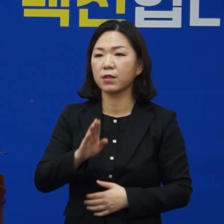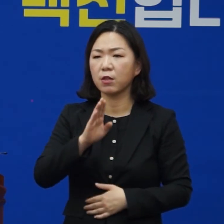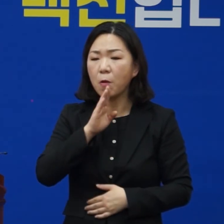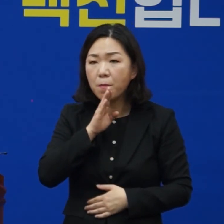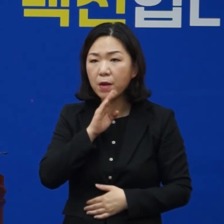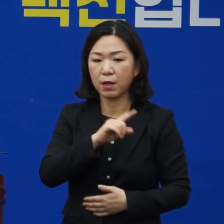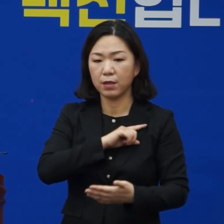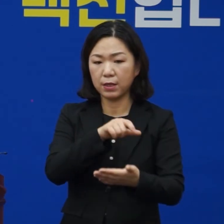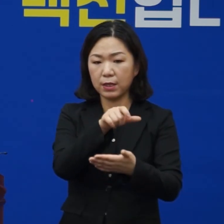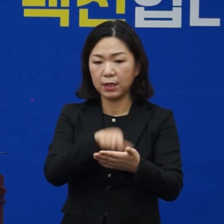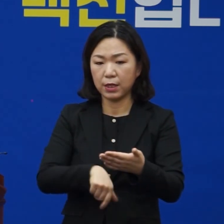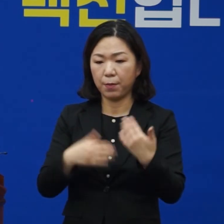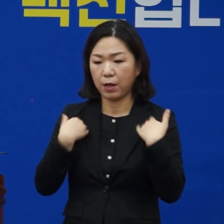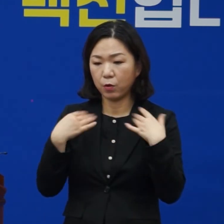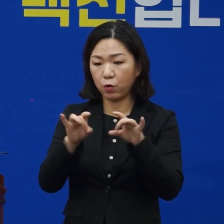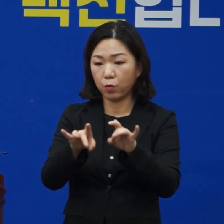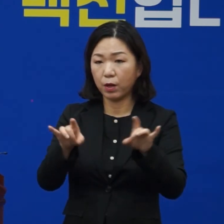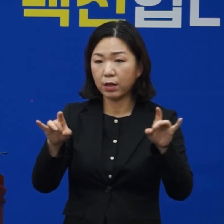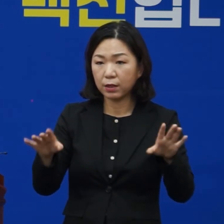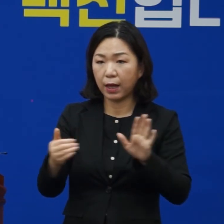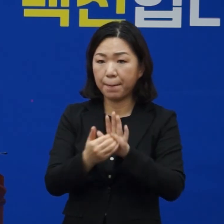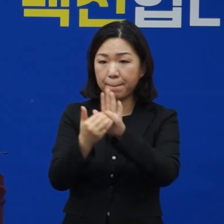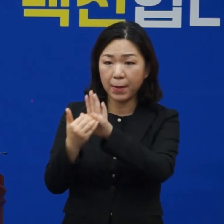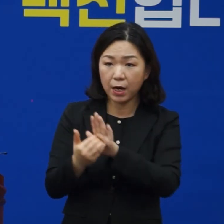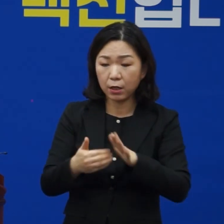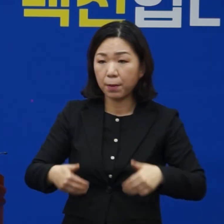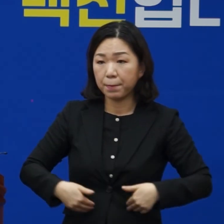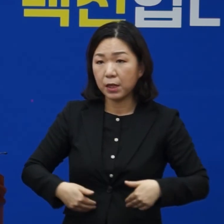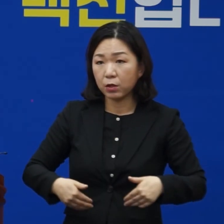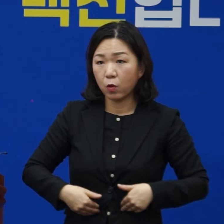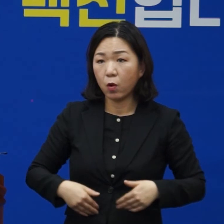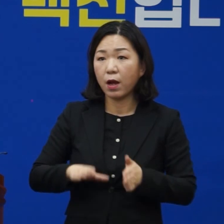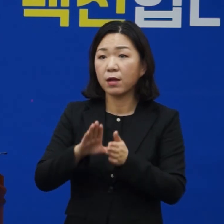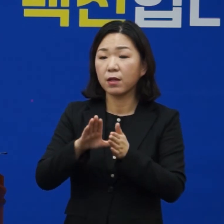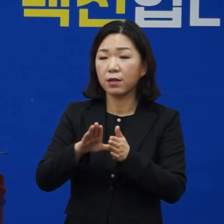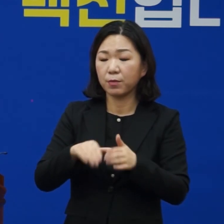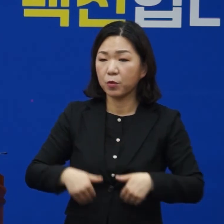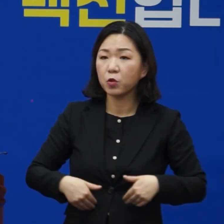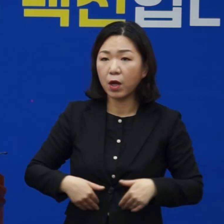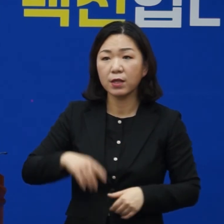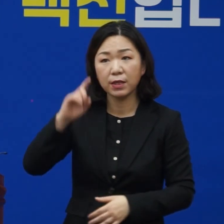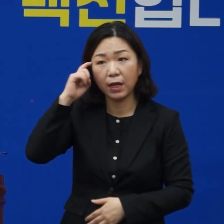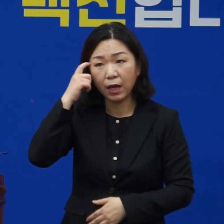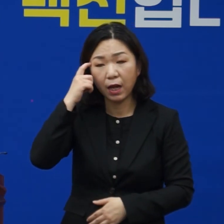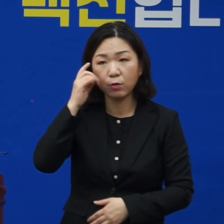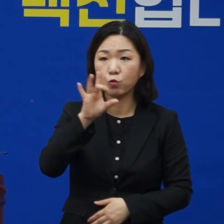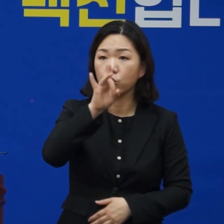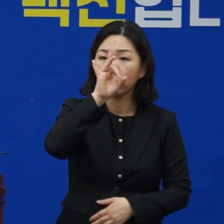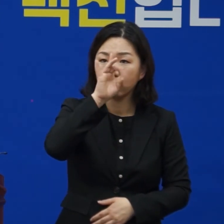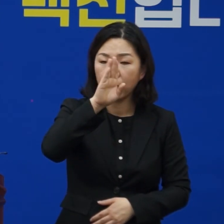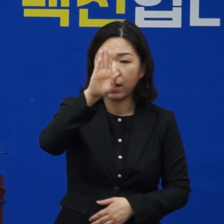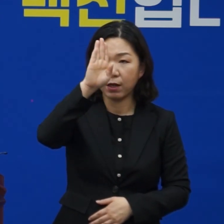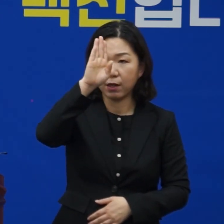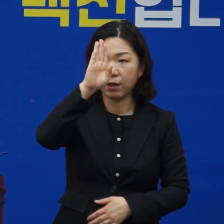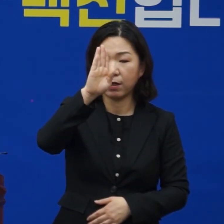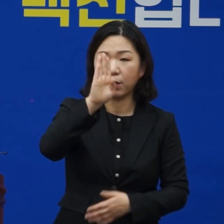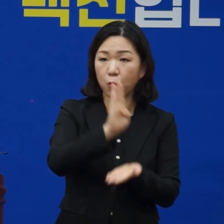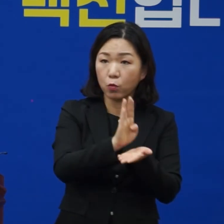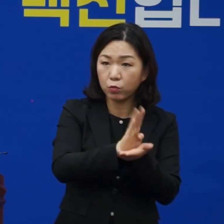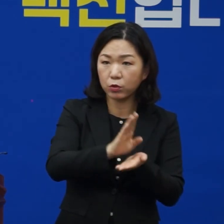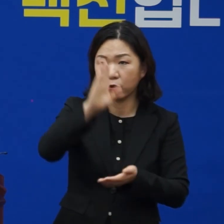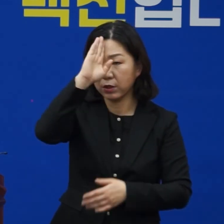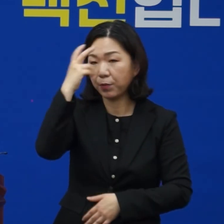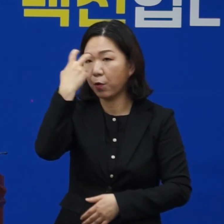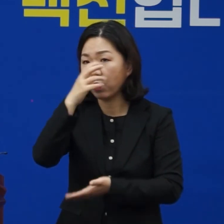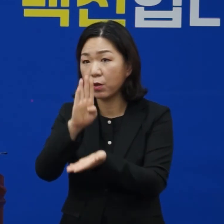명단이 학교별로 방역을 하는데 필요한 부분들이 있다면은 중대본과 질병관리본부와 그리고